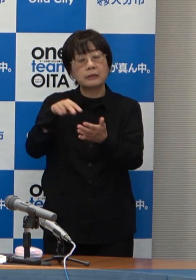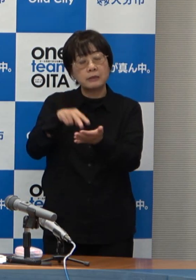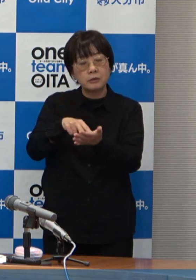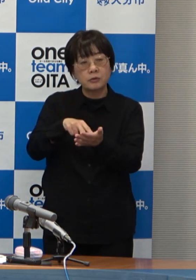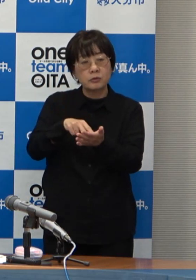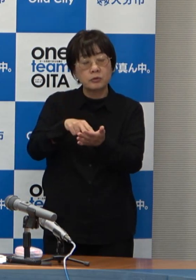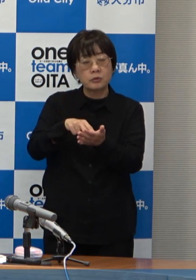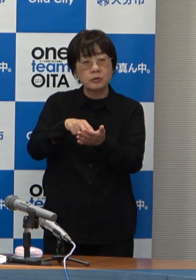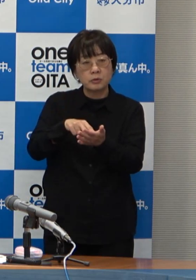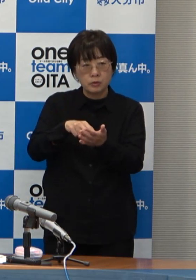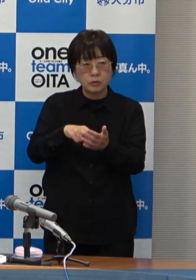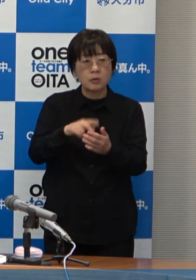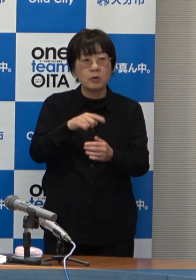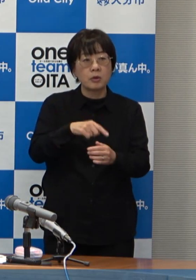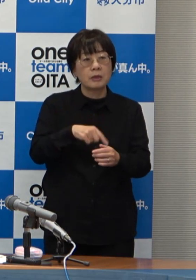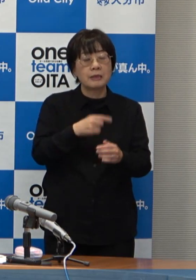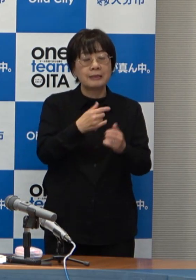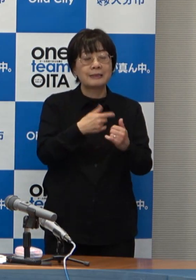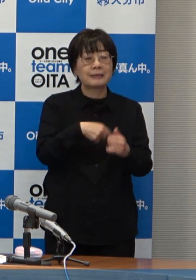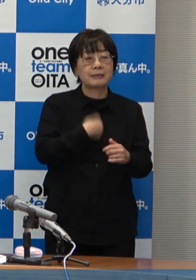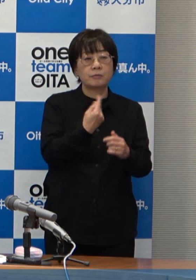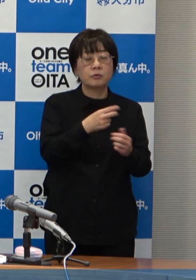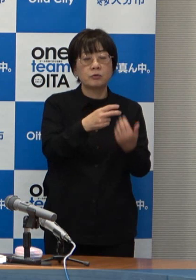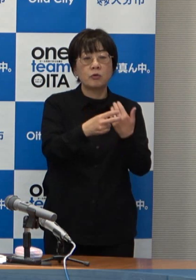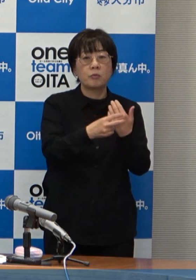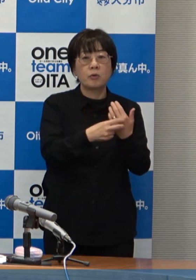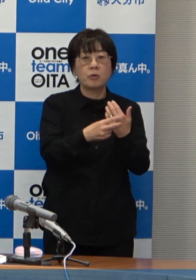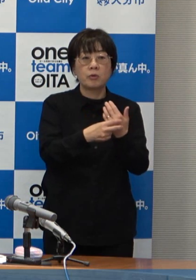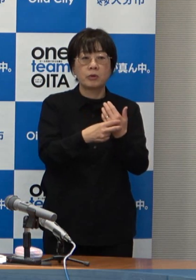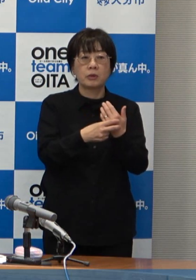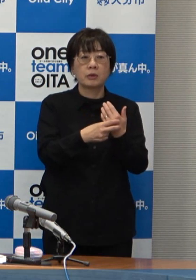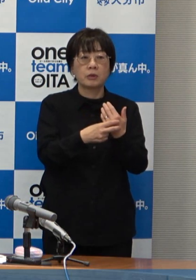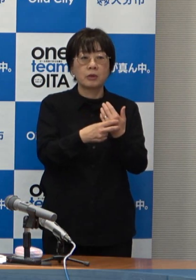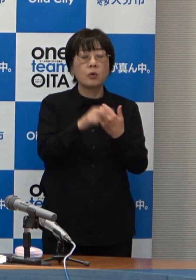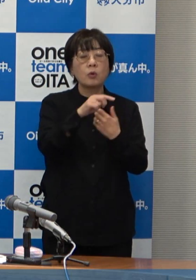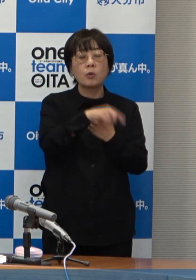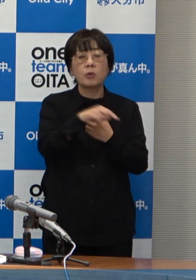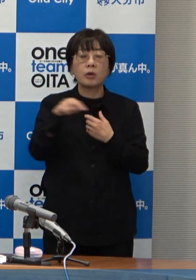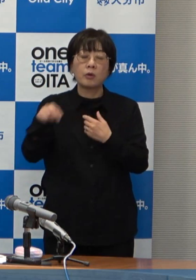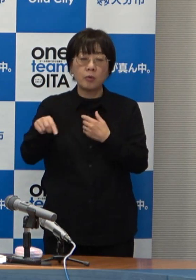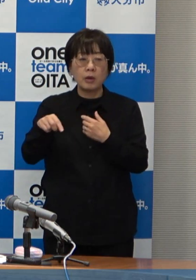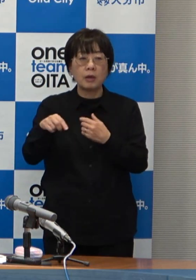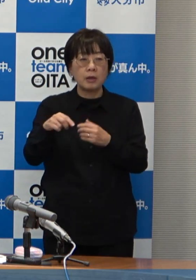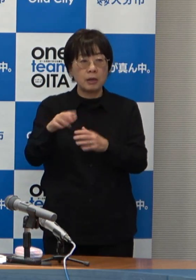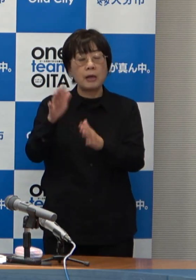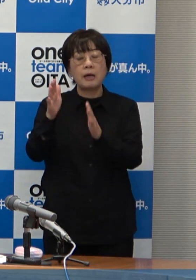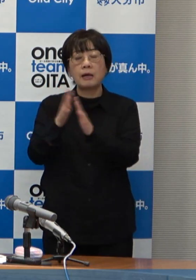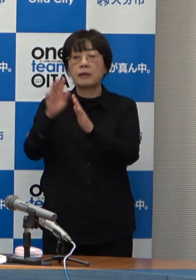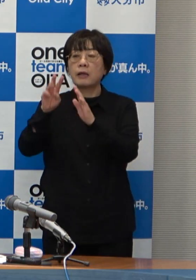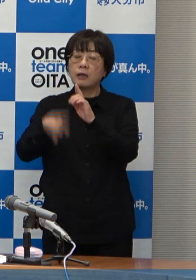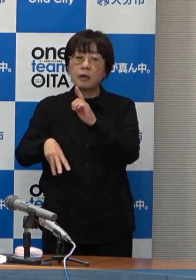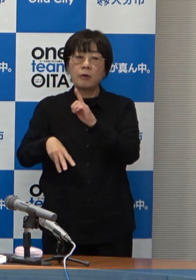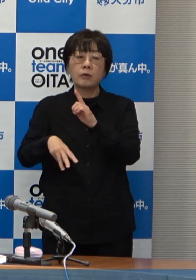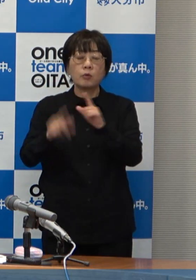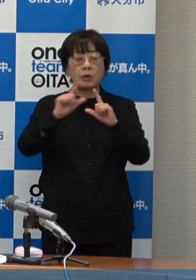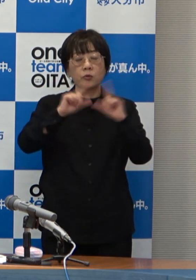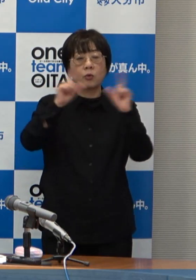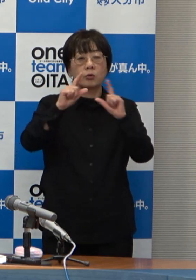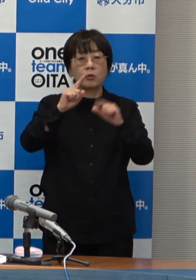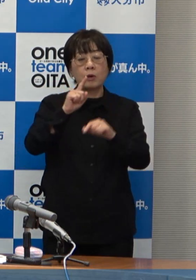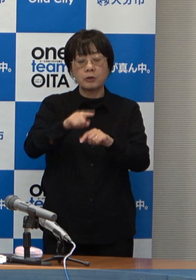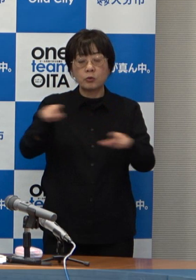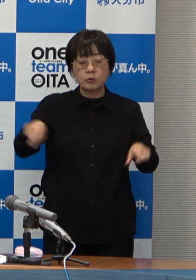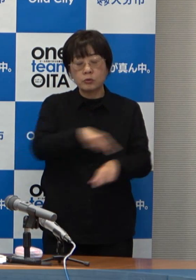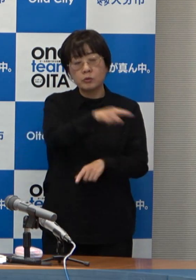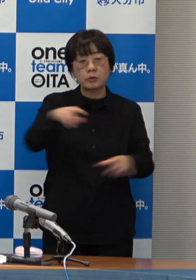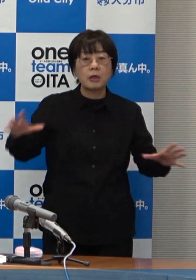あの独法の病院があるじゃないですかそれ神奈川とか東京はもう1つの気候にして機械とかお